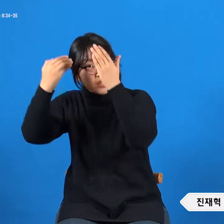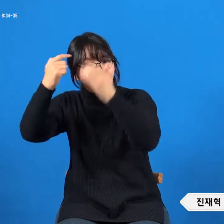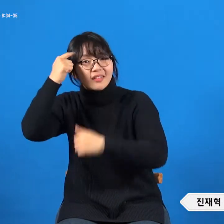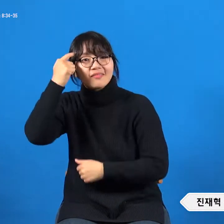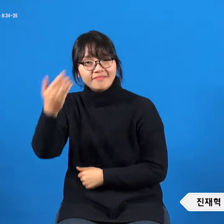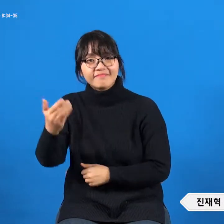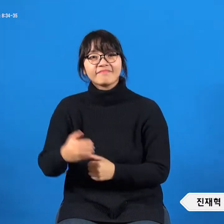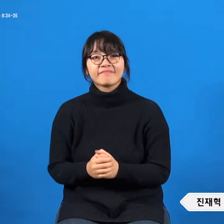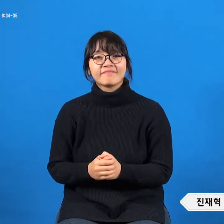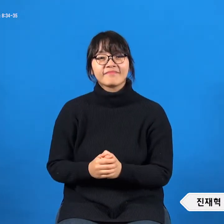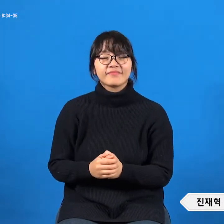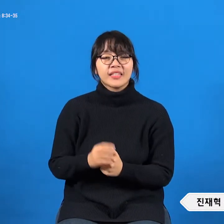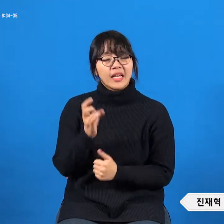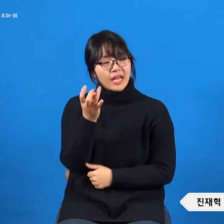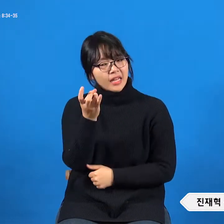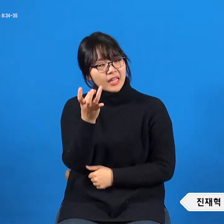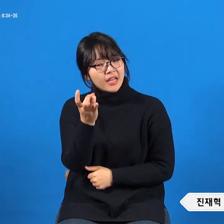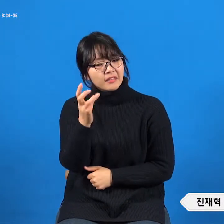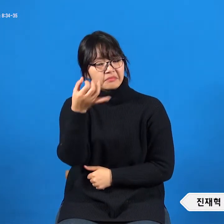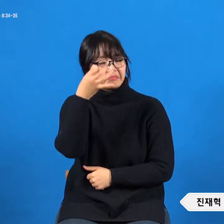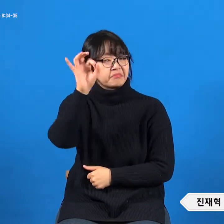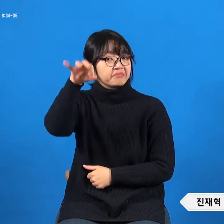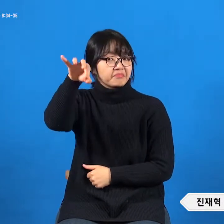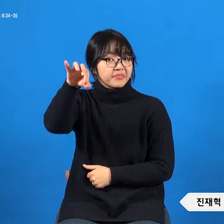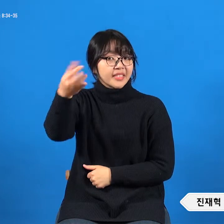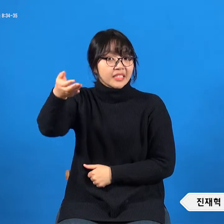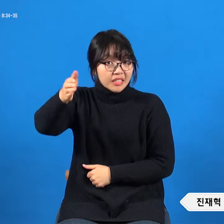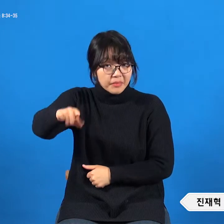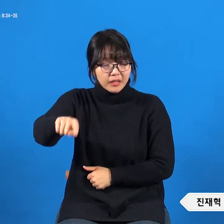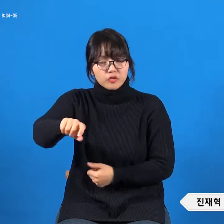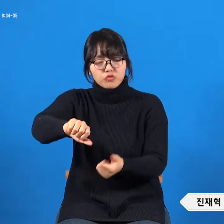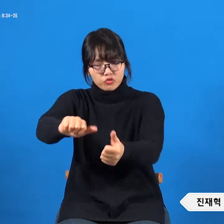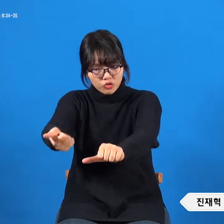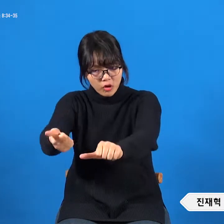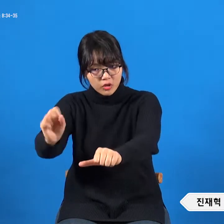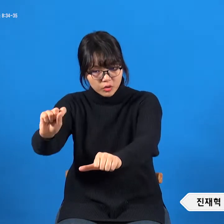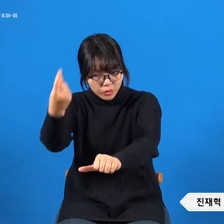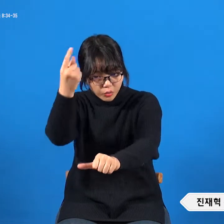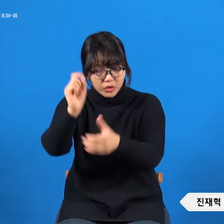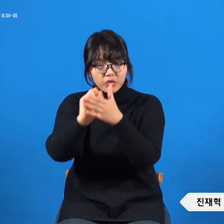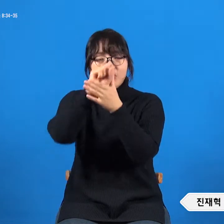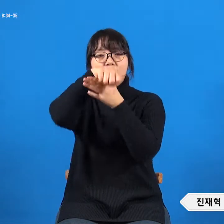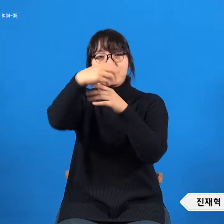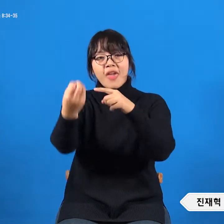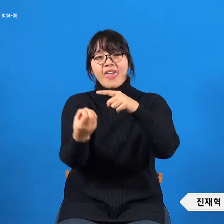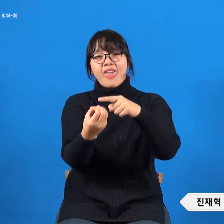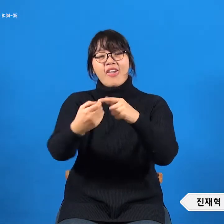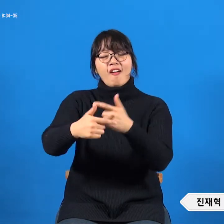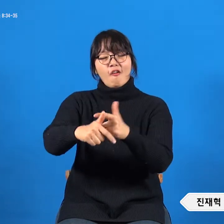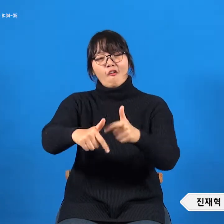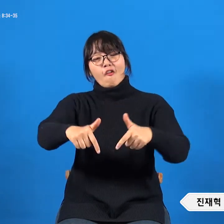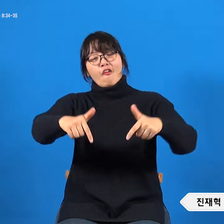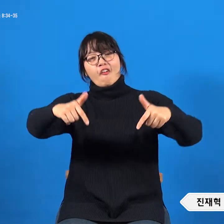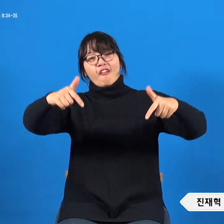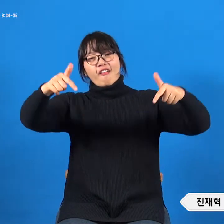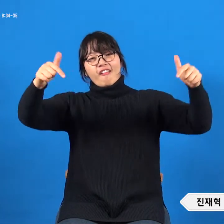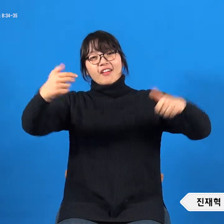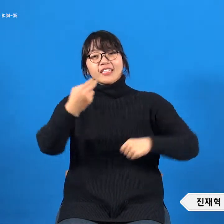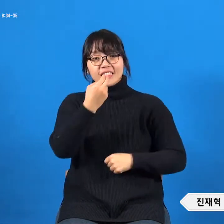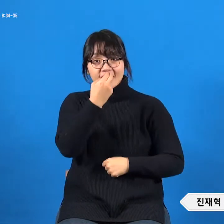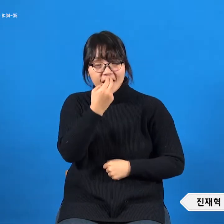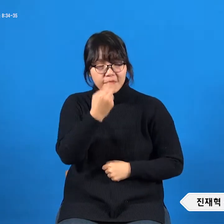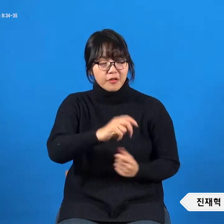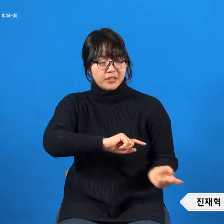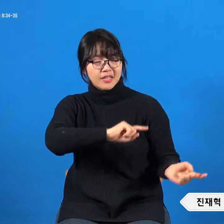되겠습니까? 한 알의 밀알이 죽음으로 말미암아 많은 열매를 맺는 생명을